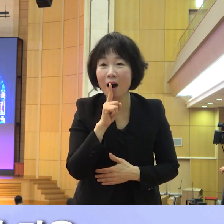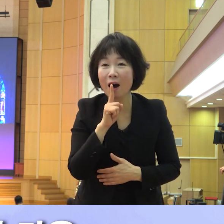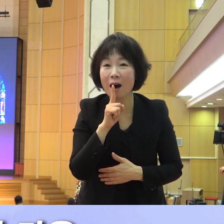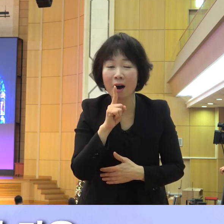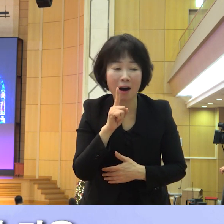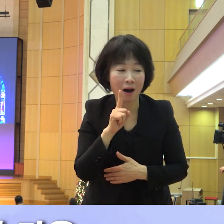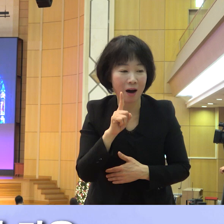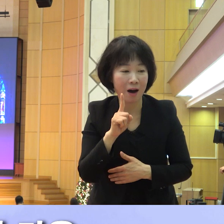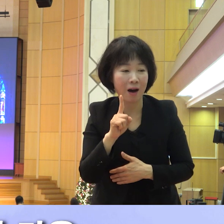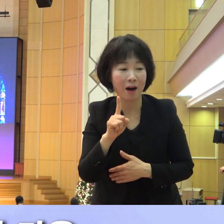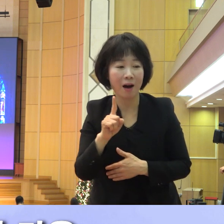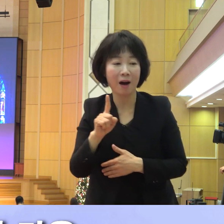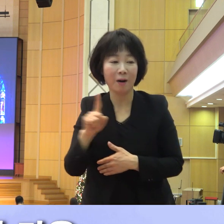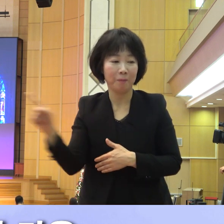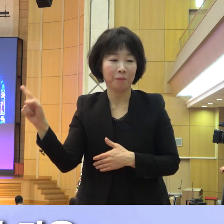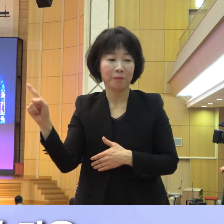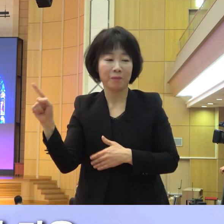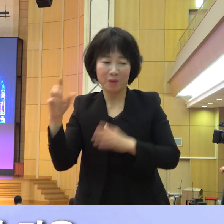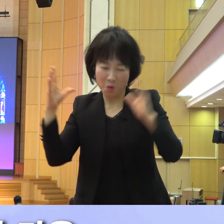영통하리라.